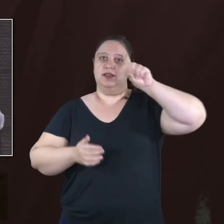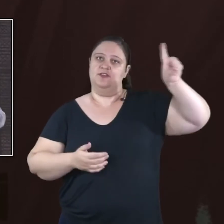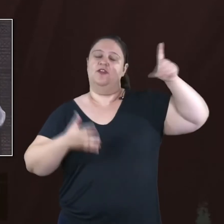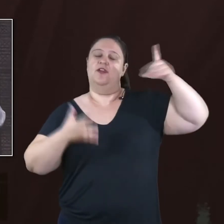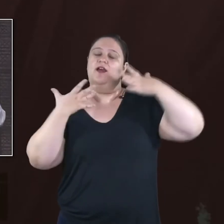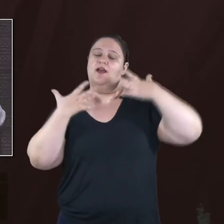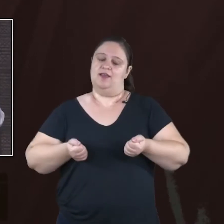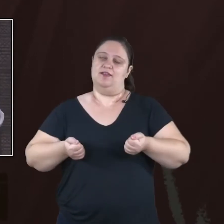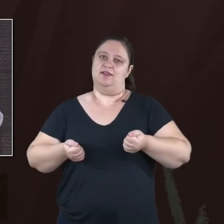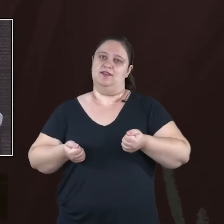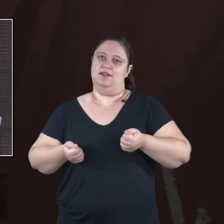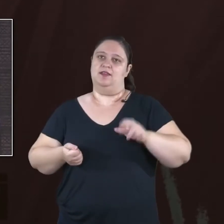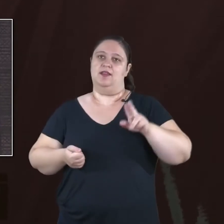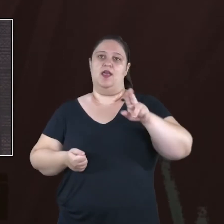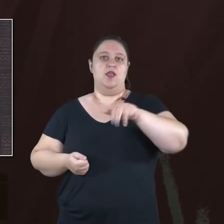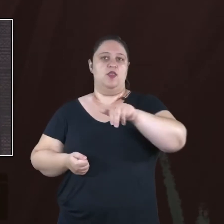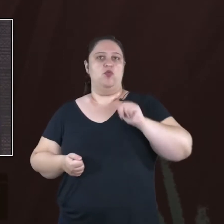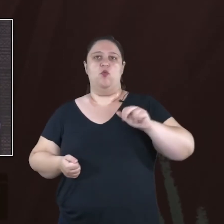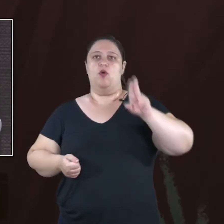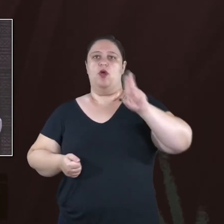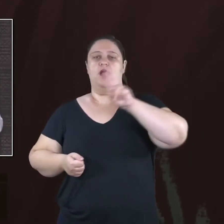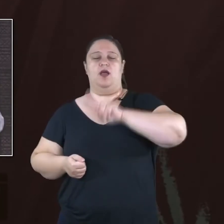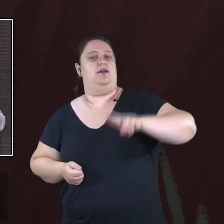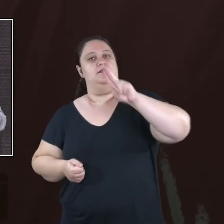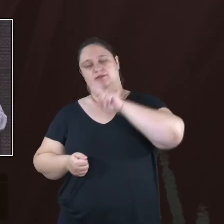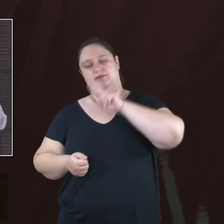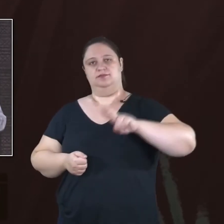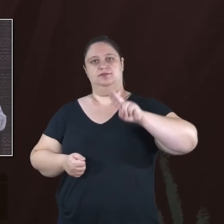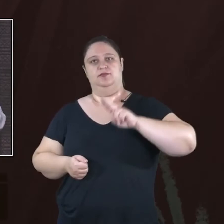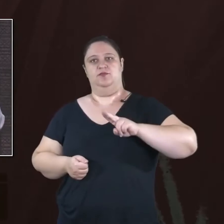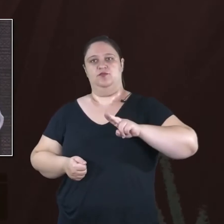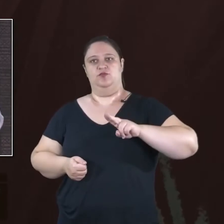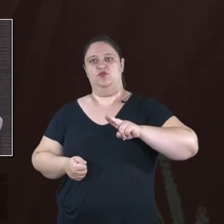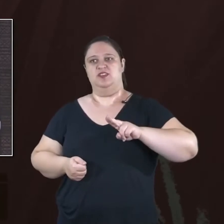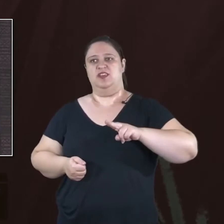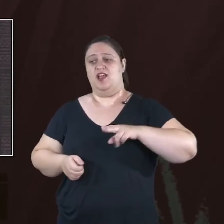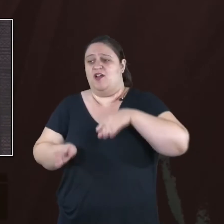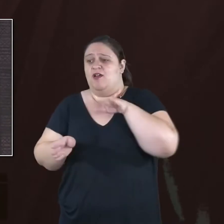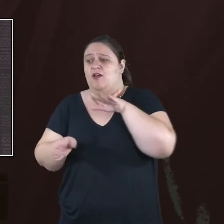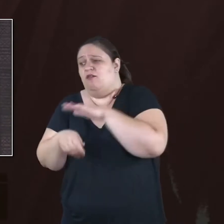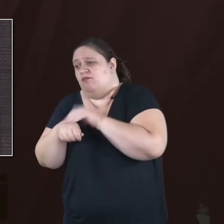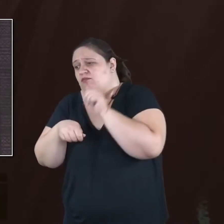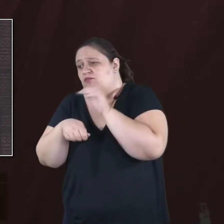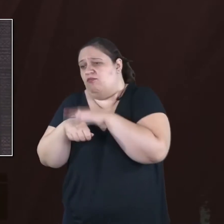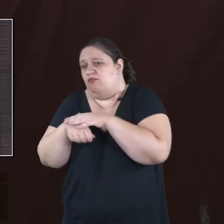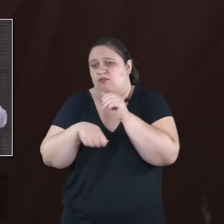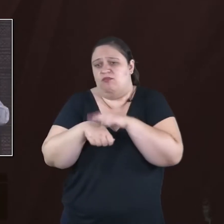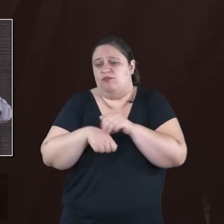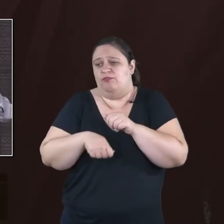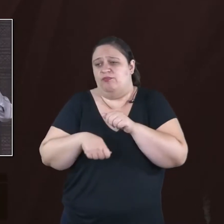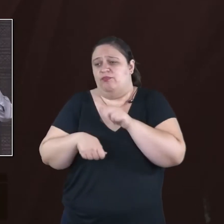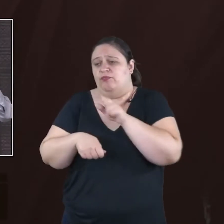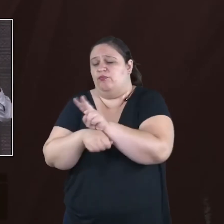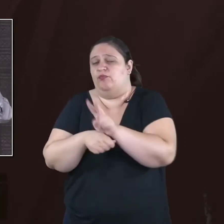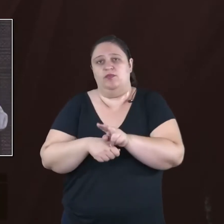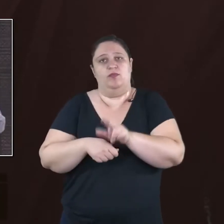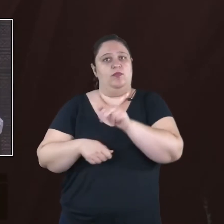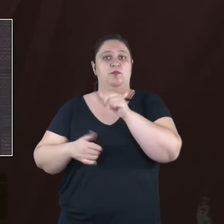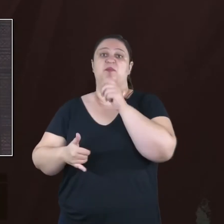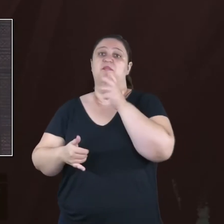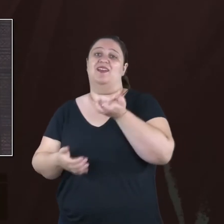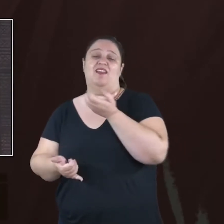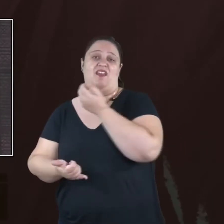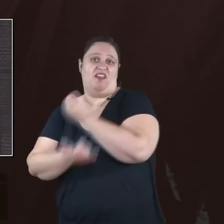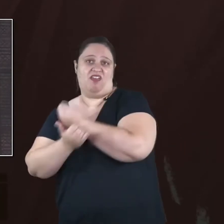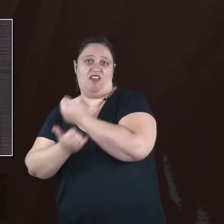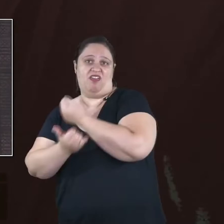linguagem de bajulação, nem de, como sabeis, nem de intuitos gananciosos. Disto Deus é